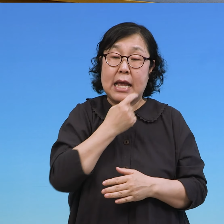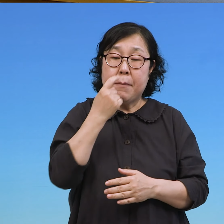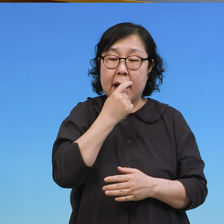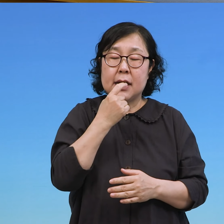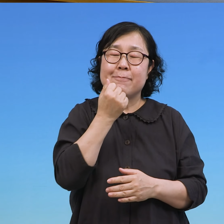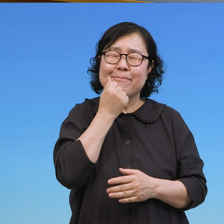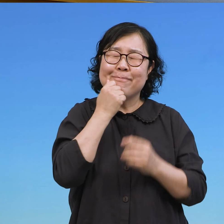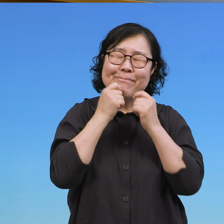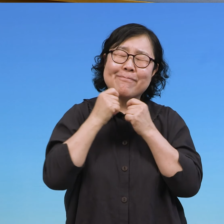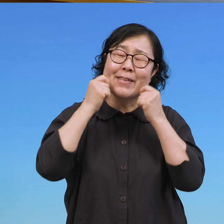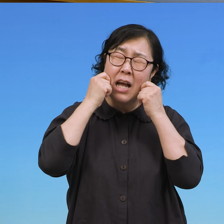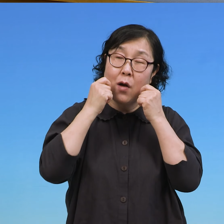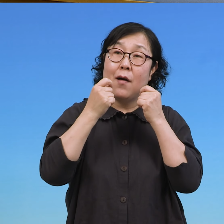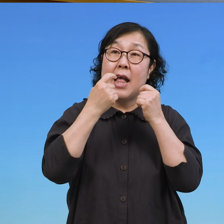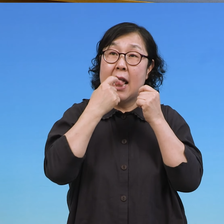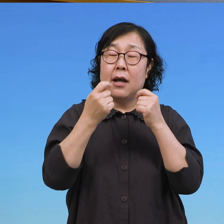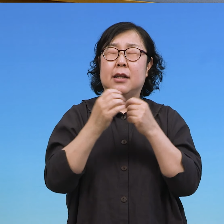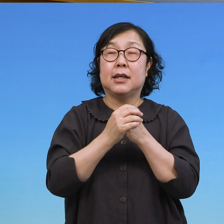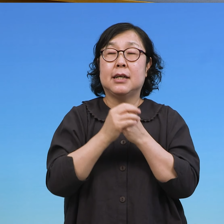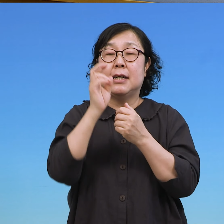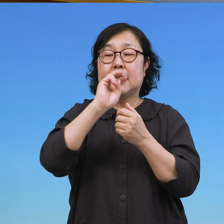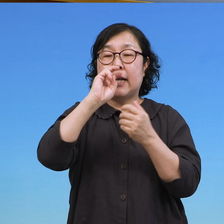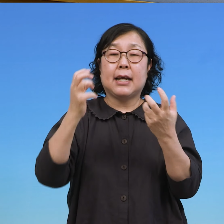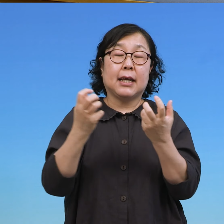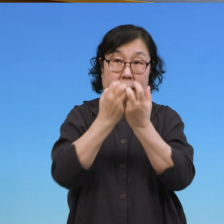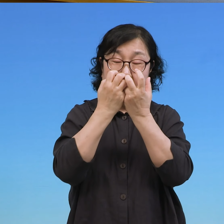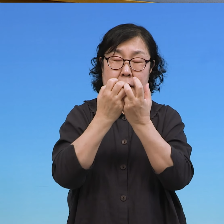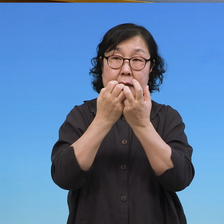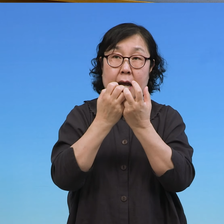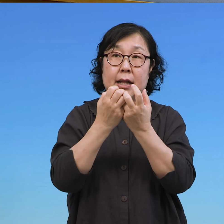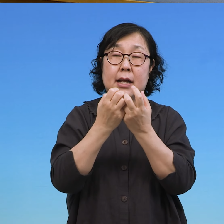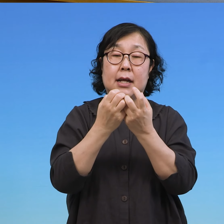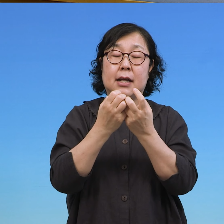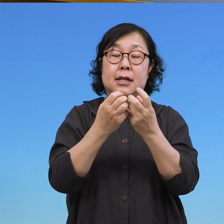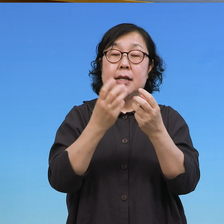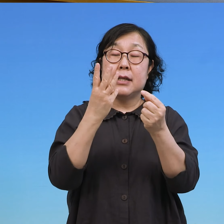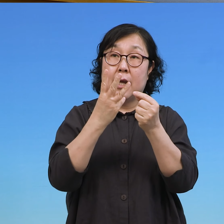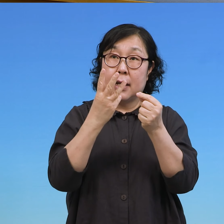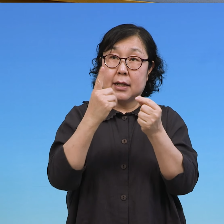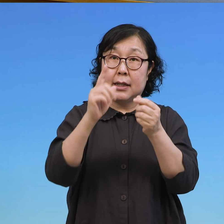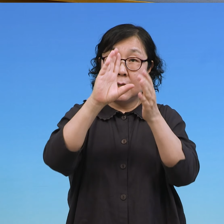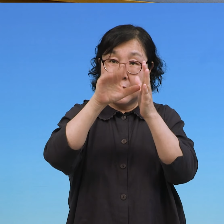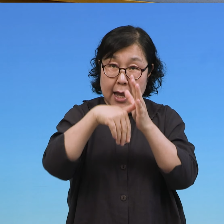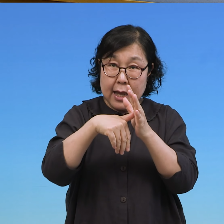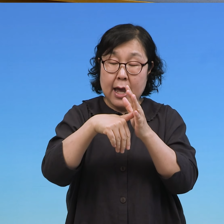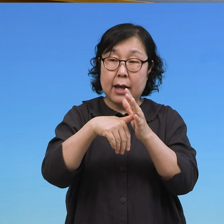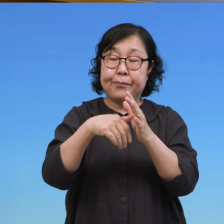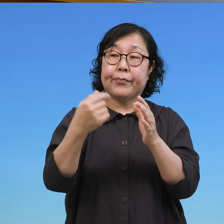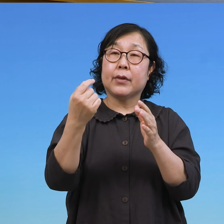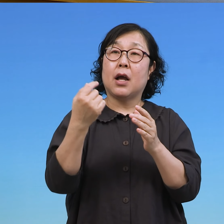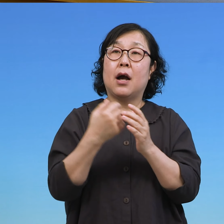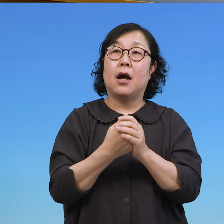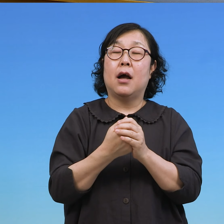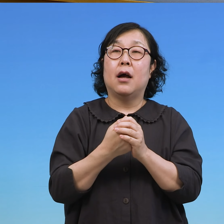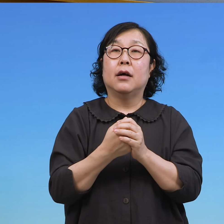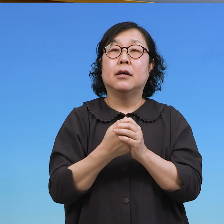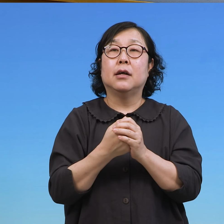입에는 웃음이 가득하고 우리 혀에는 찬양이 찼었도다. 또 그 다음 보십시오. 그때에, 이것도 과거